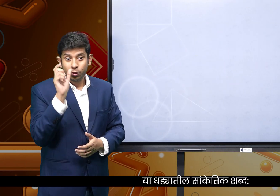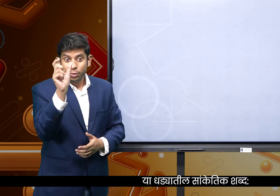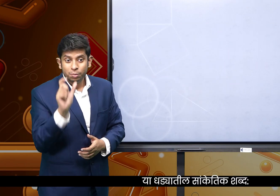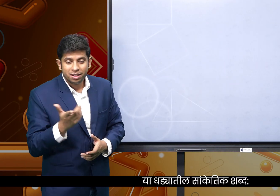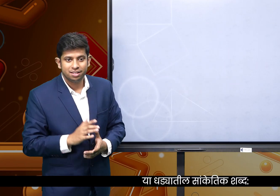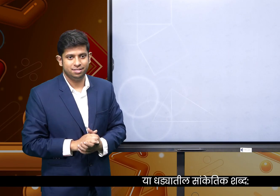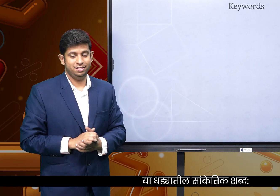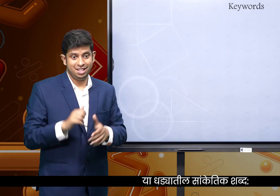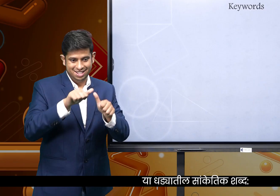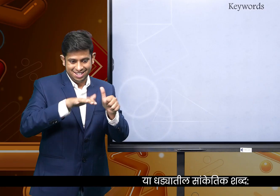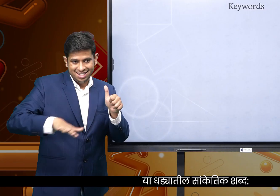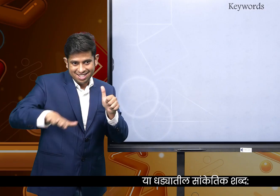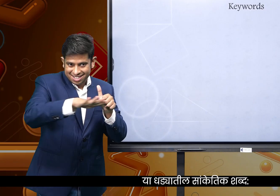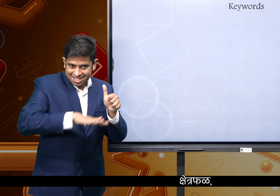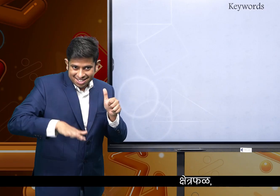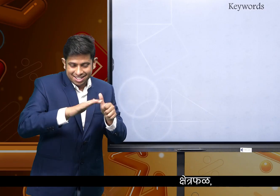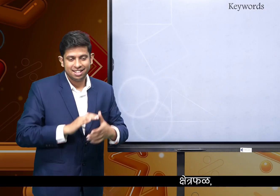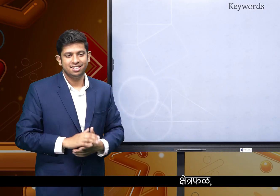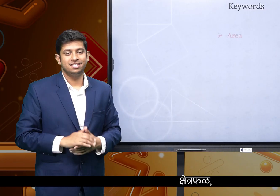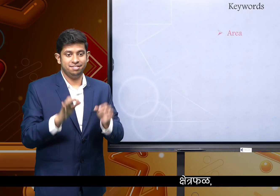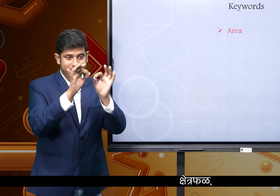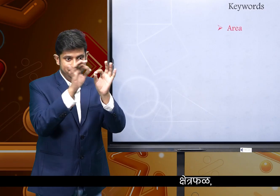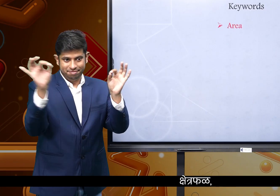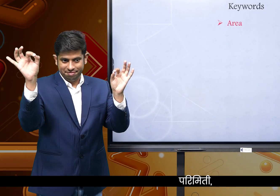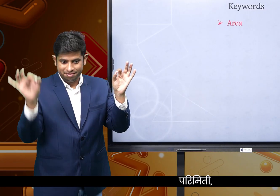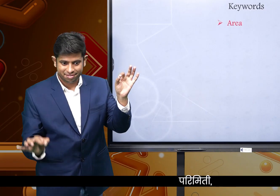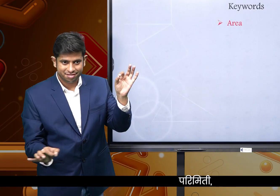या धड्यातील सांकेतिक शब्द क्षेत्रफळ, परिमिती,